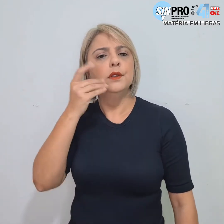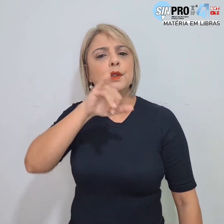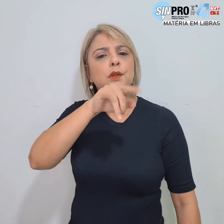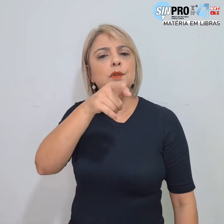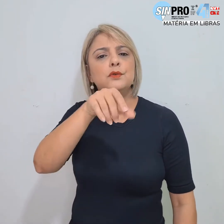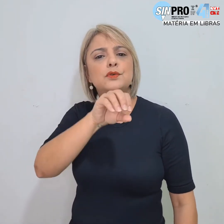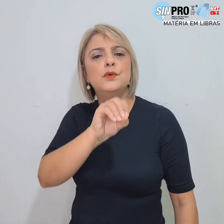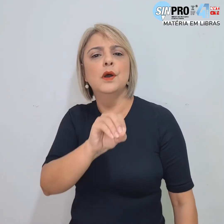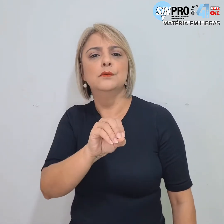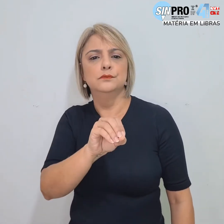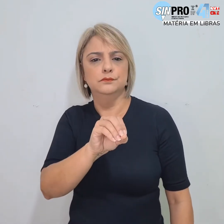Cardoso.